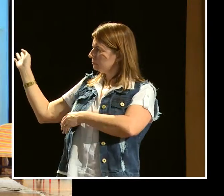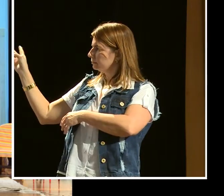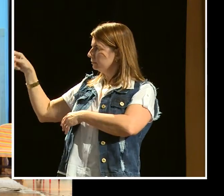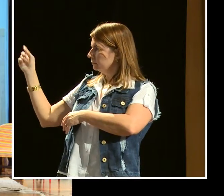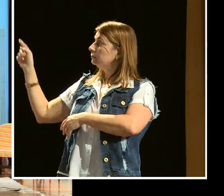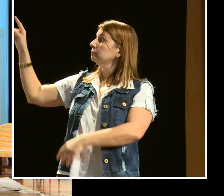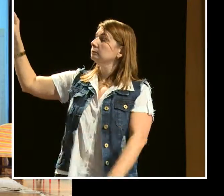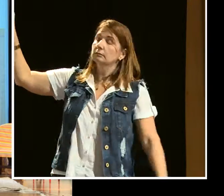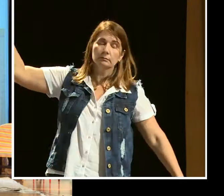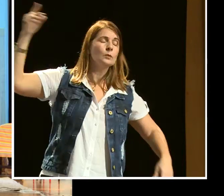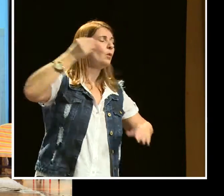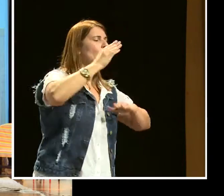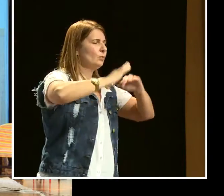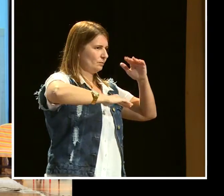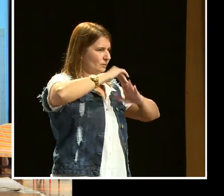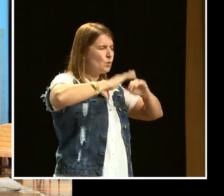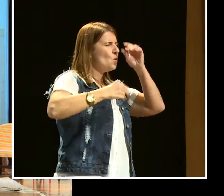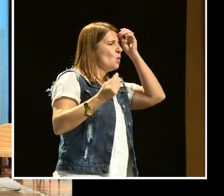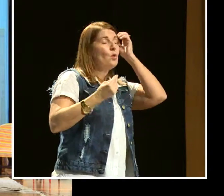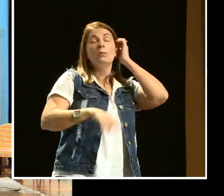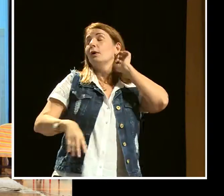Pode voltar. Perdão, passar.